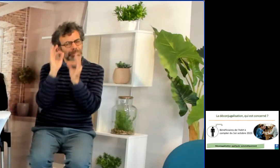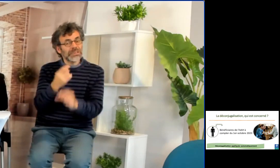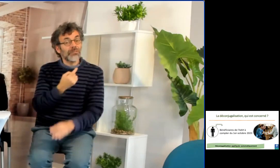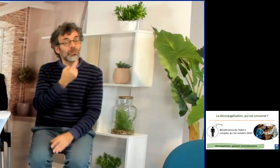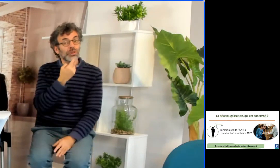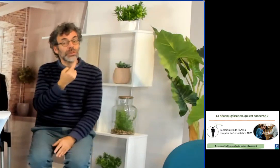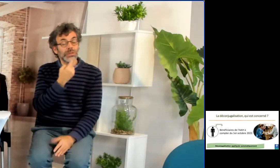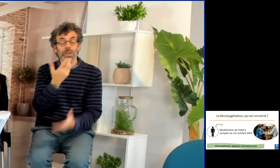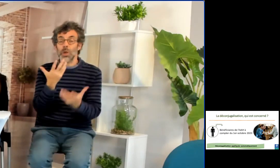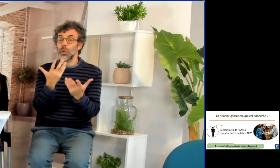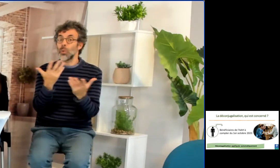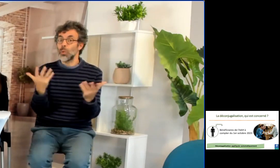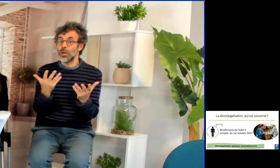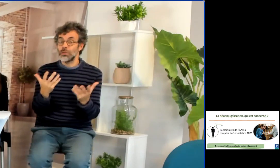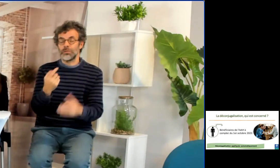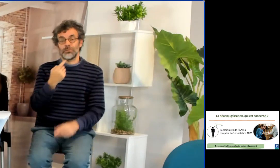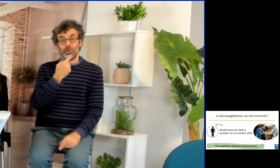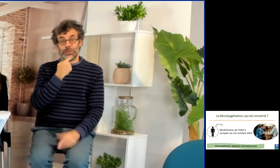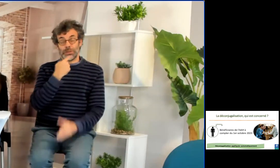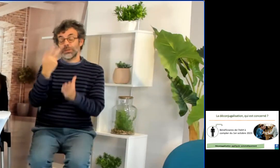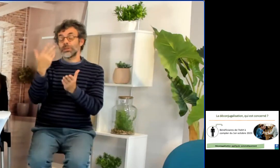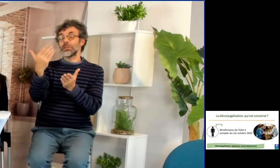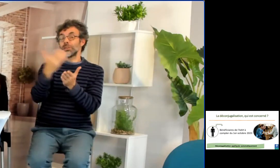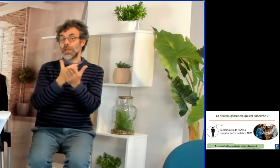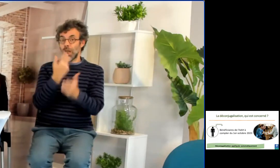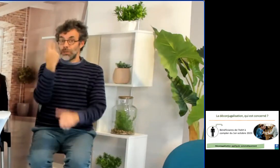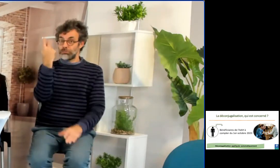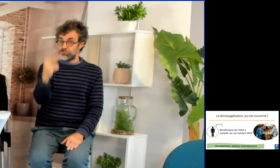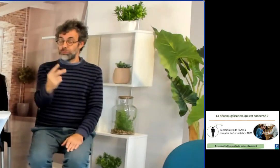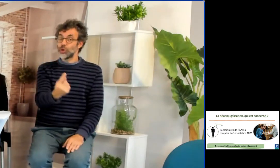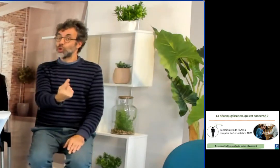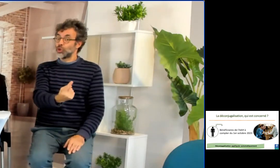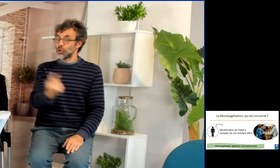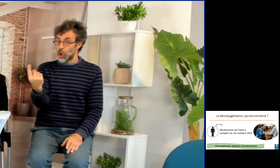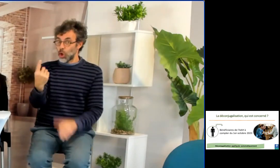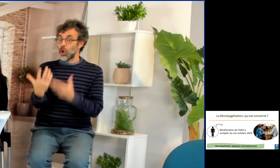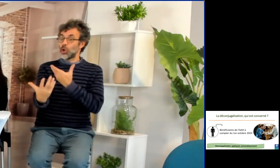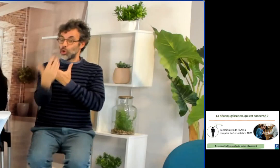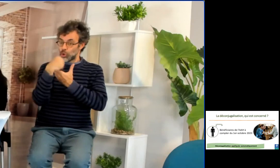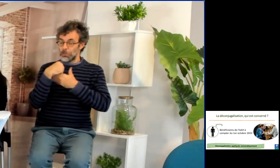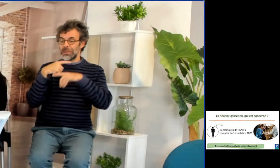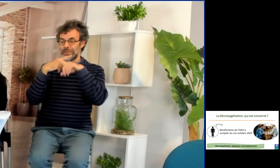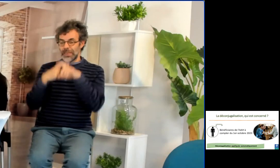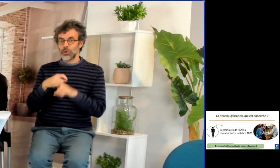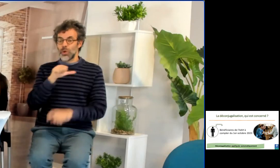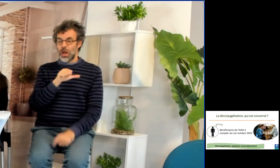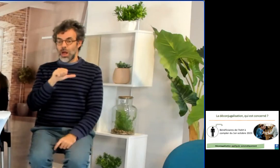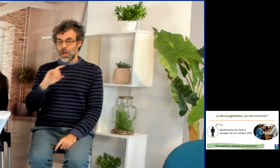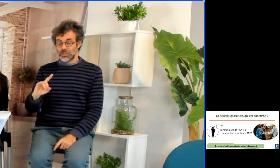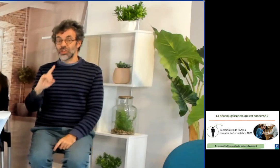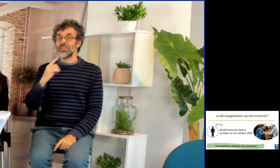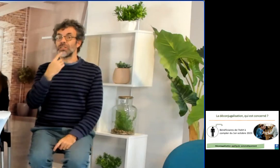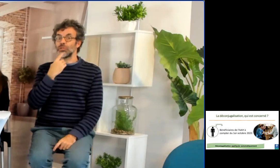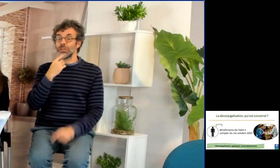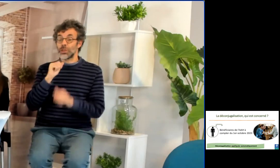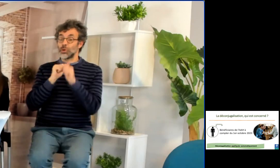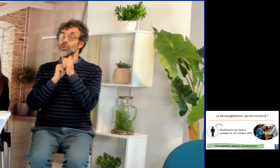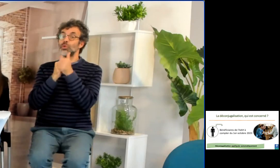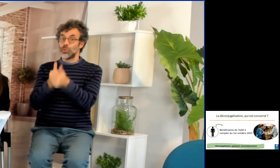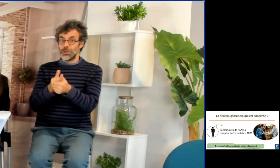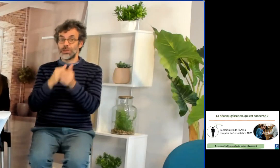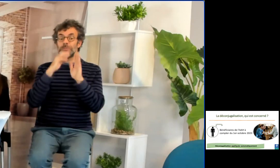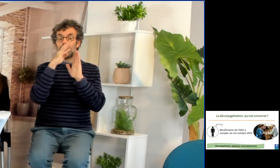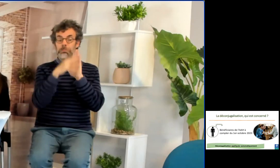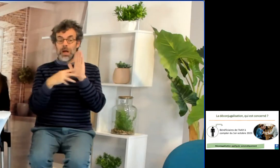veut dire que seules vos ressources seront prises en compte dans le calcul de l'AAH. Et c'est donc le barème pour une personne